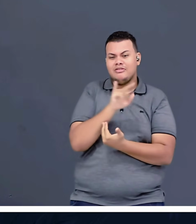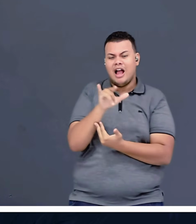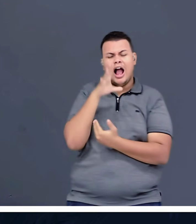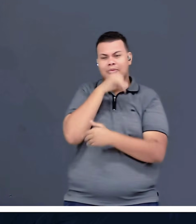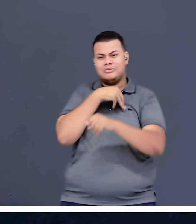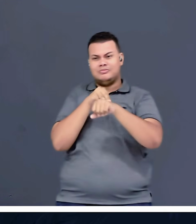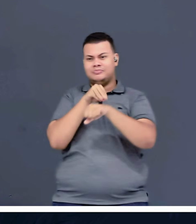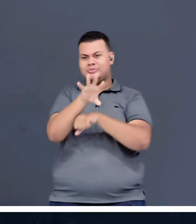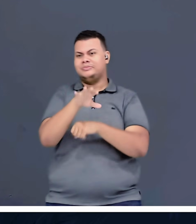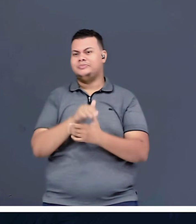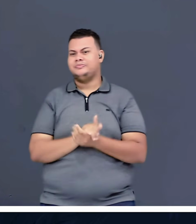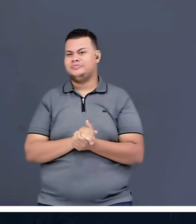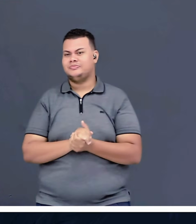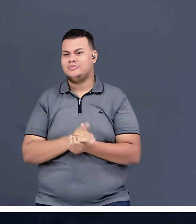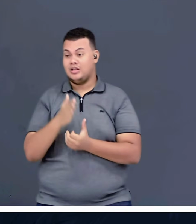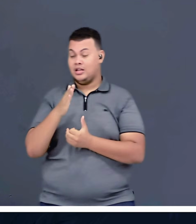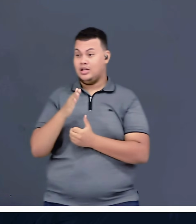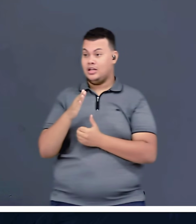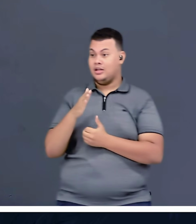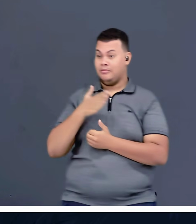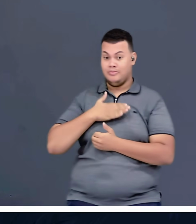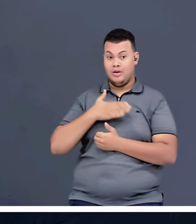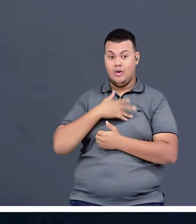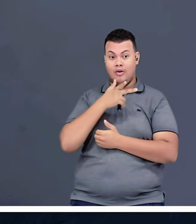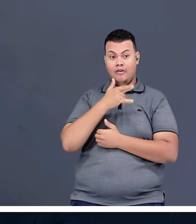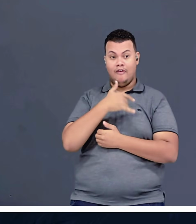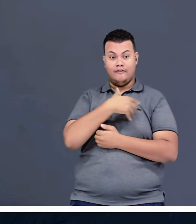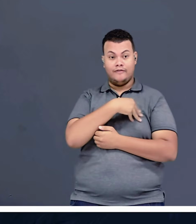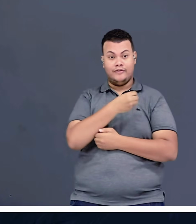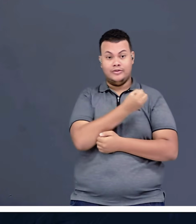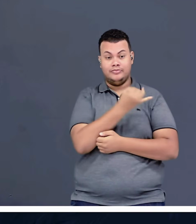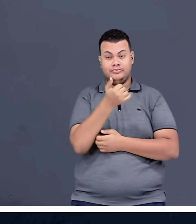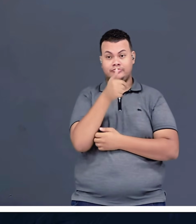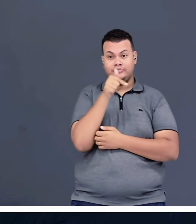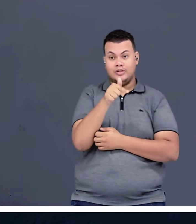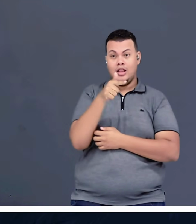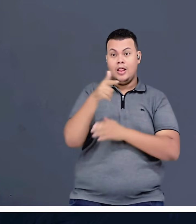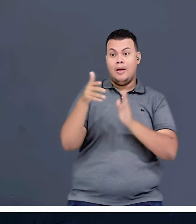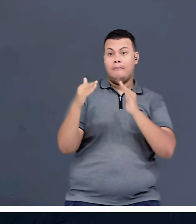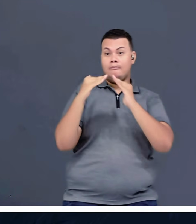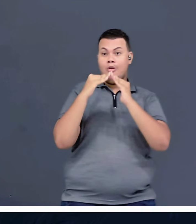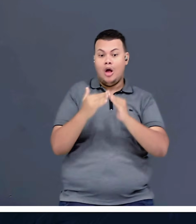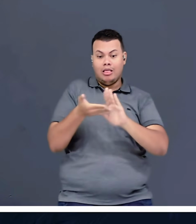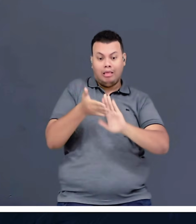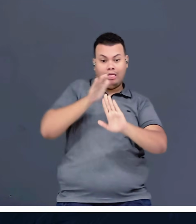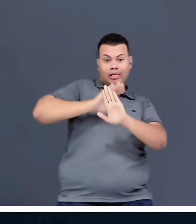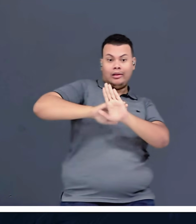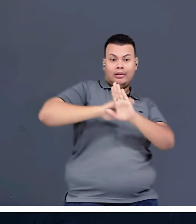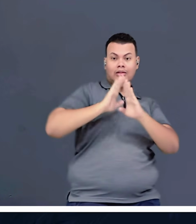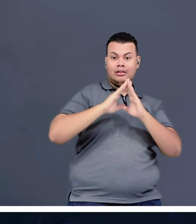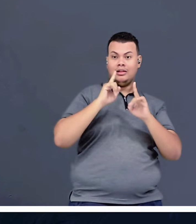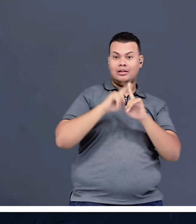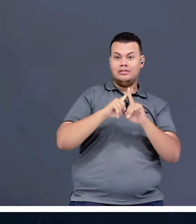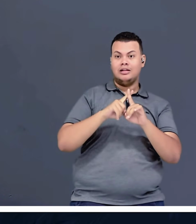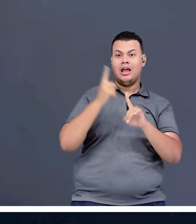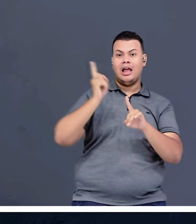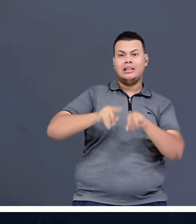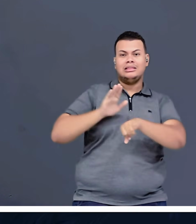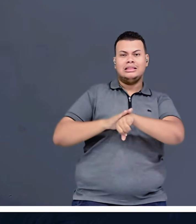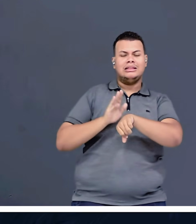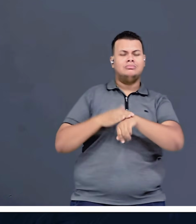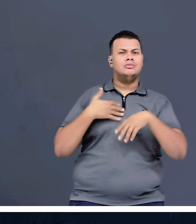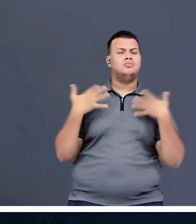rápido. Como eu disse, eu sou de uma família de 7 filhos. A gente morava atrás da igreja. E era um tempo de